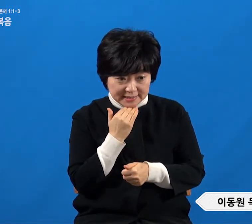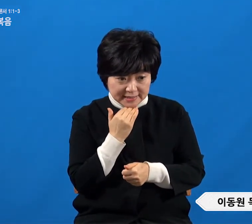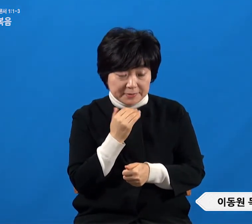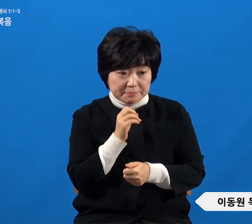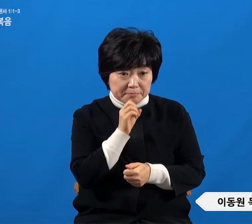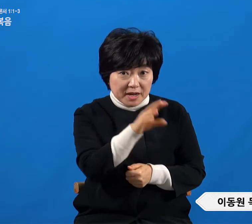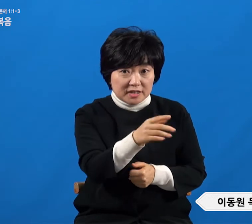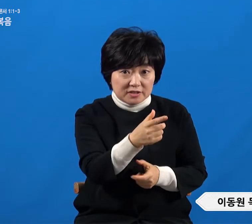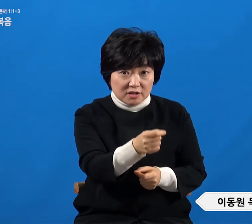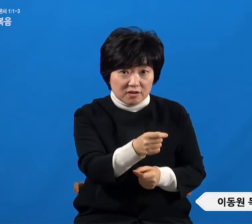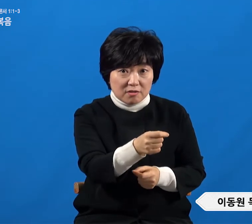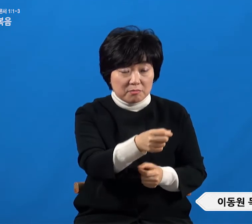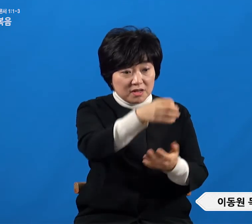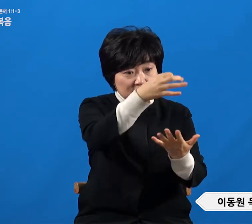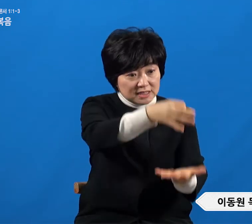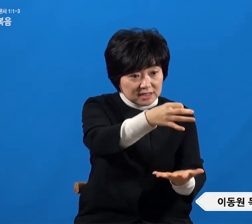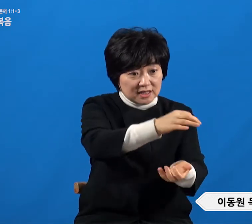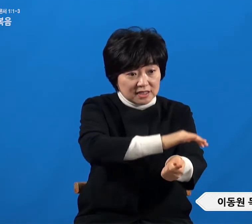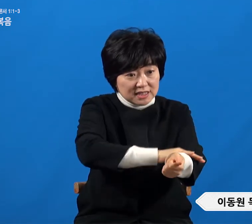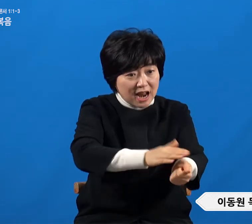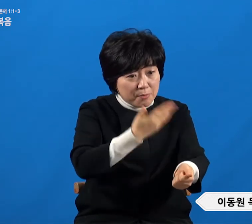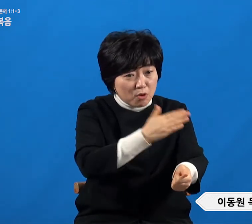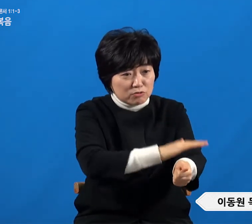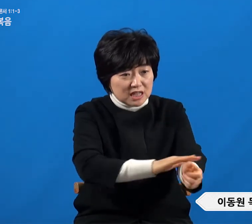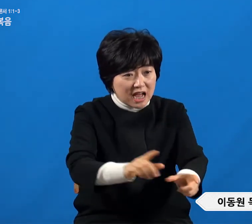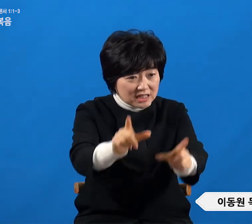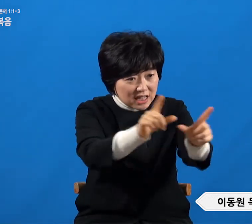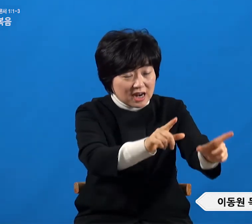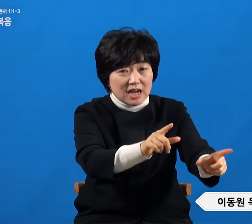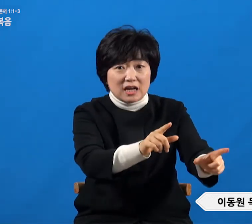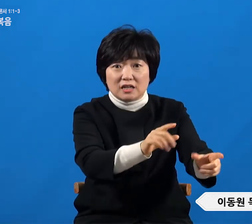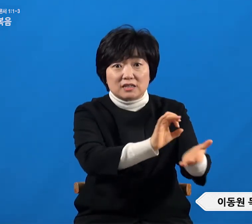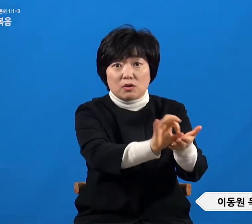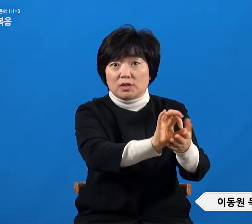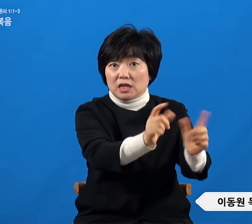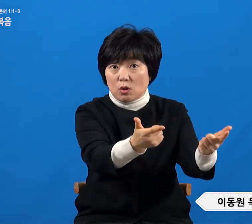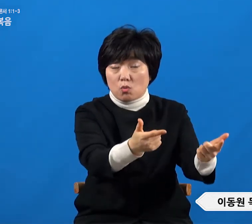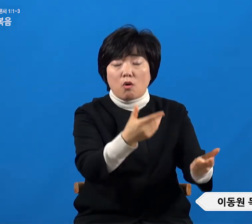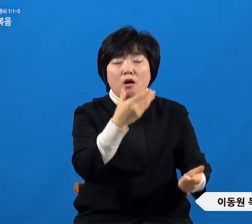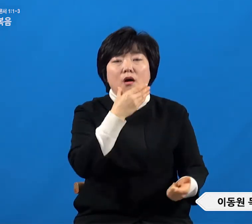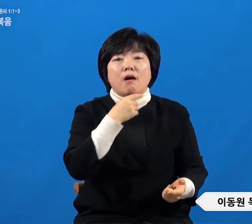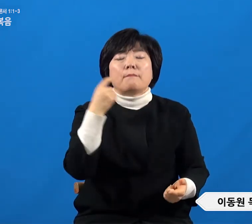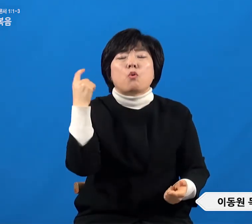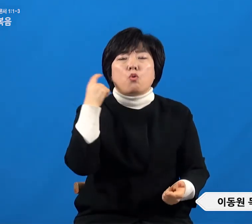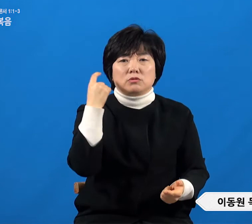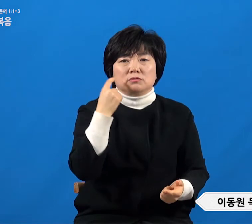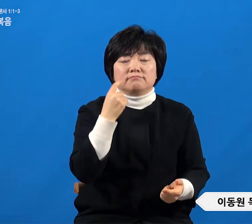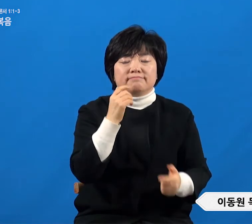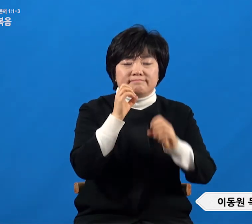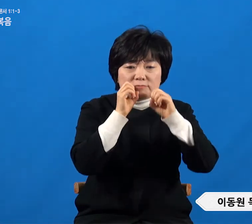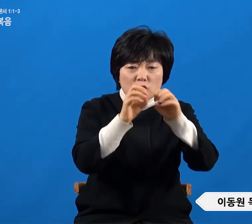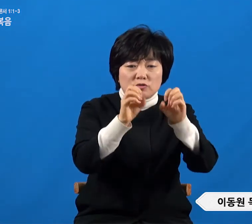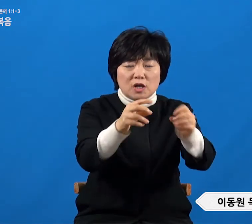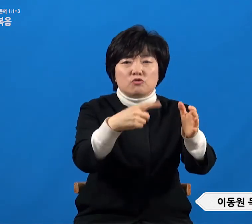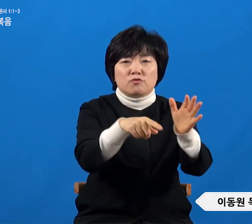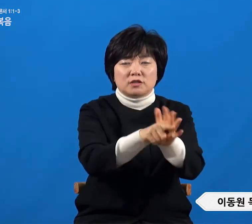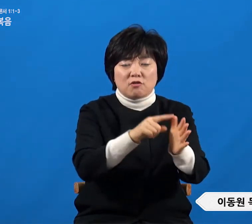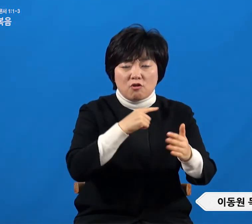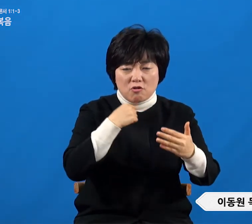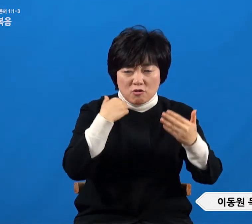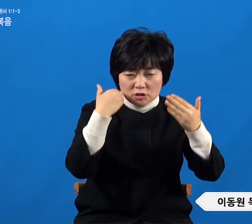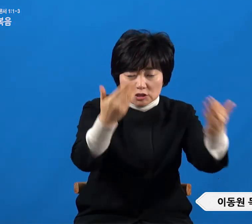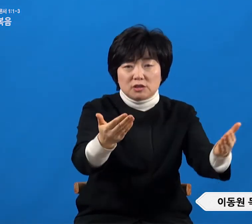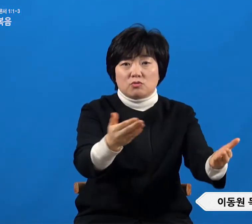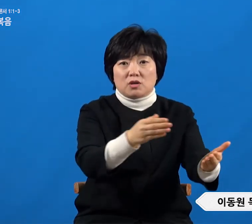자산을 가지고 잘 먹고 잘 사는 일에 사용한 것이 아니라 정말 복음을 위해서 헌신적인 삶을 살게 됩니다.